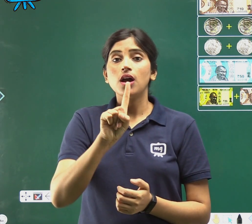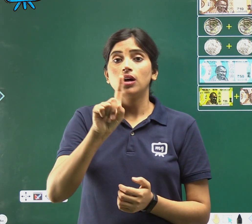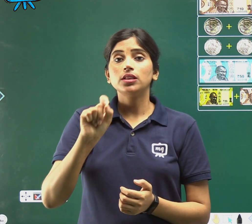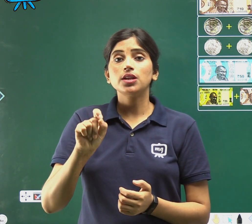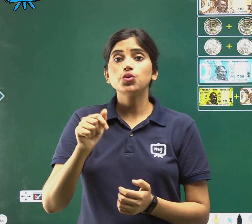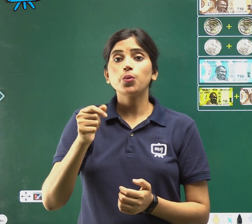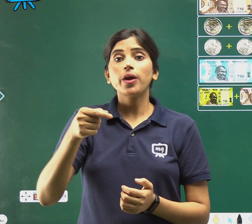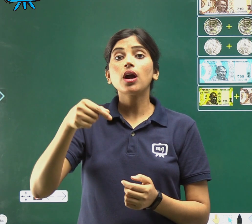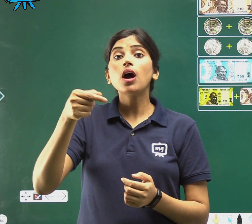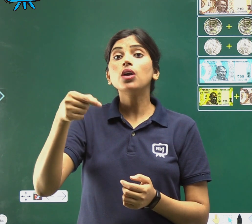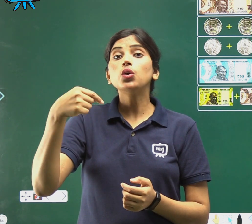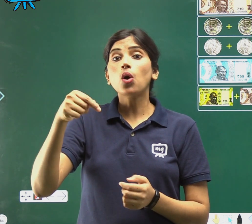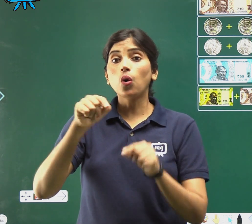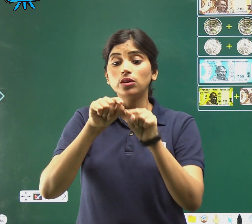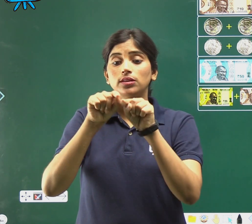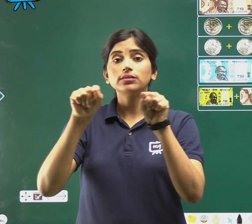10 रुपए का नोट